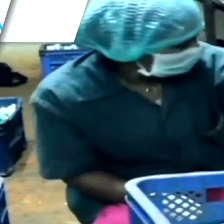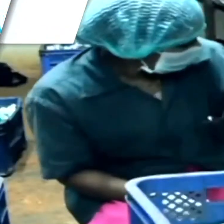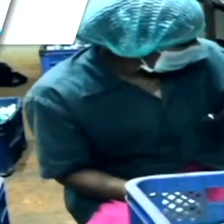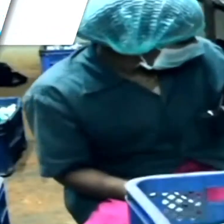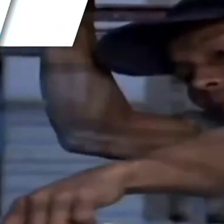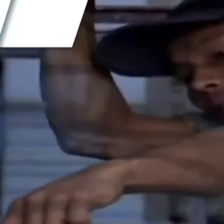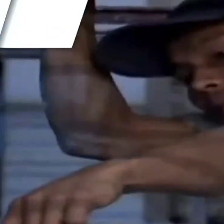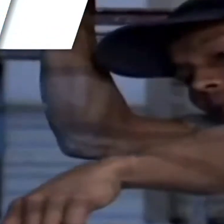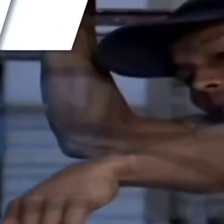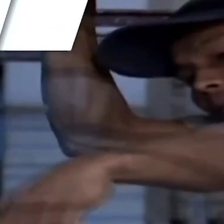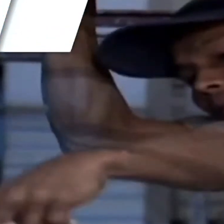कर सकते हैं।